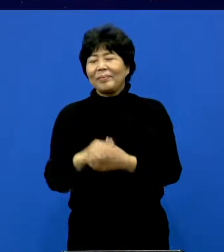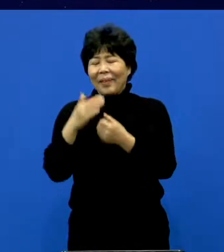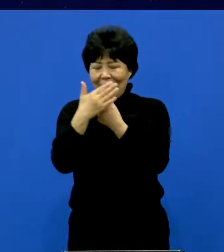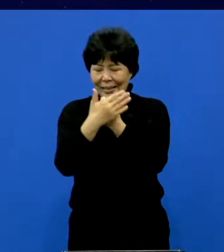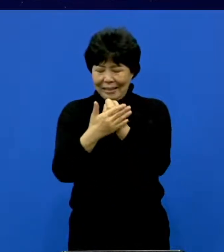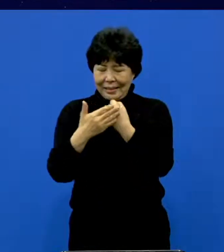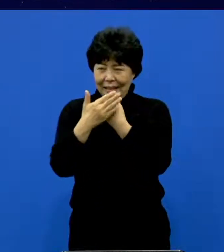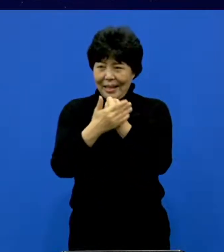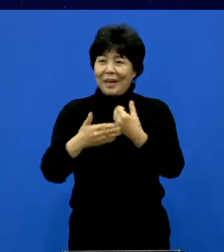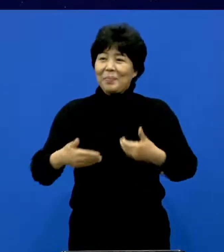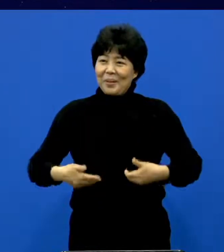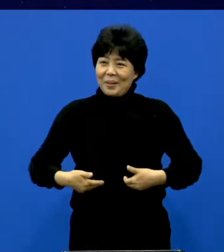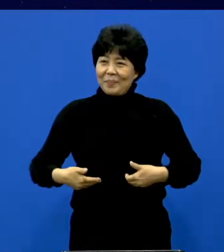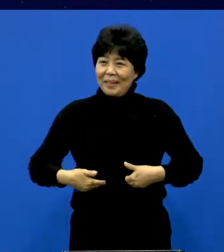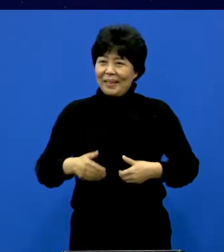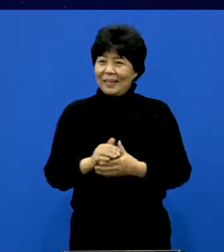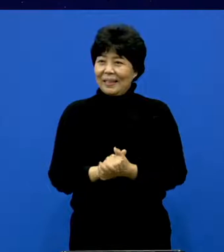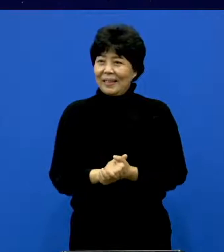필요하다는 거.